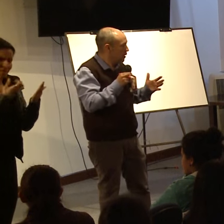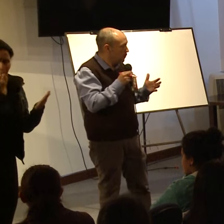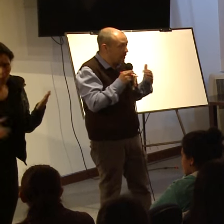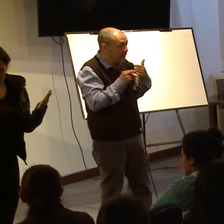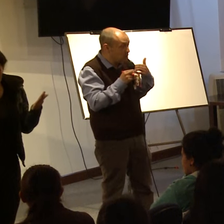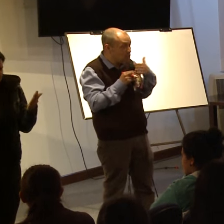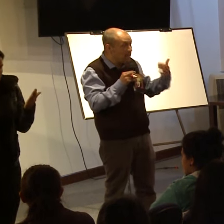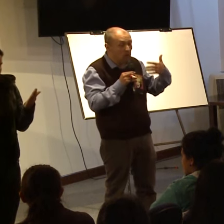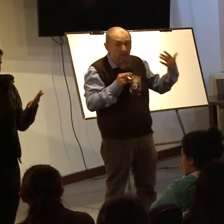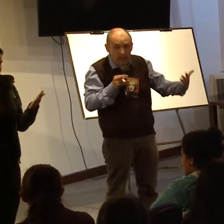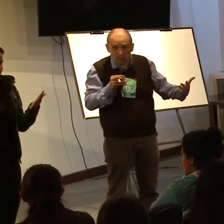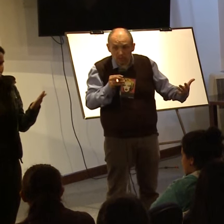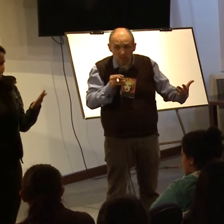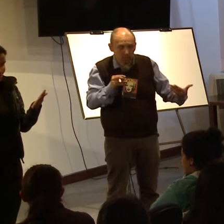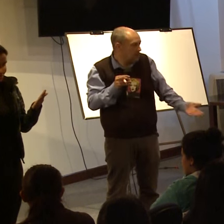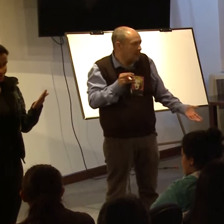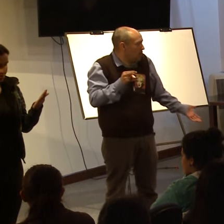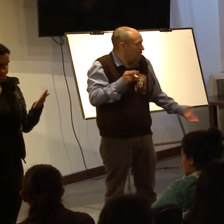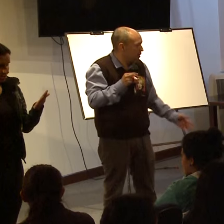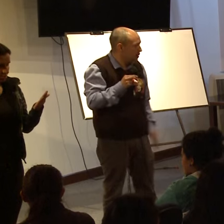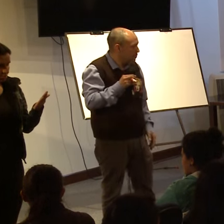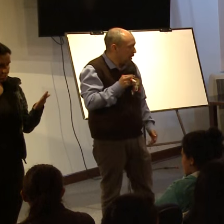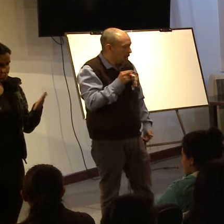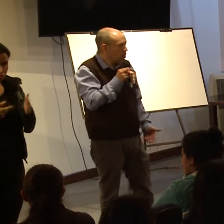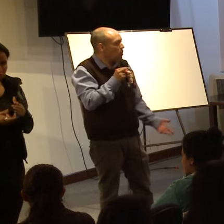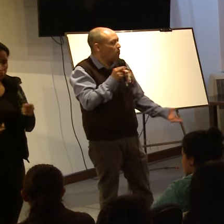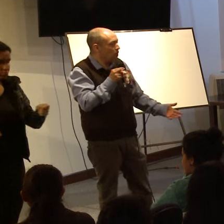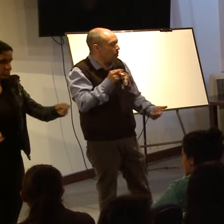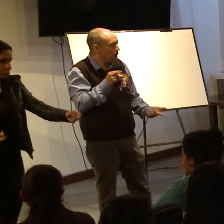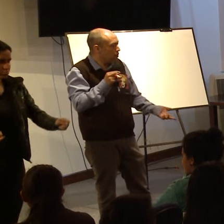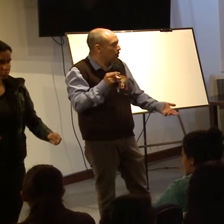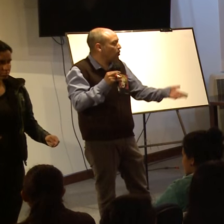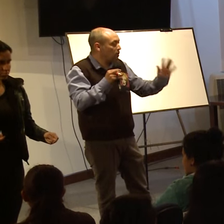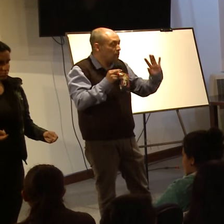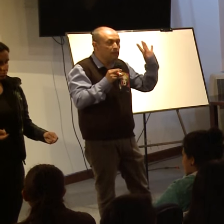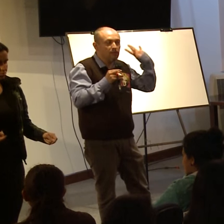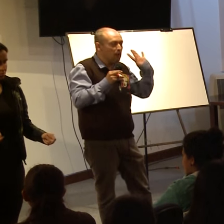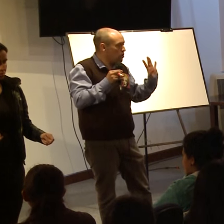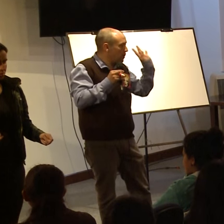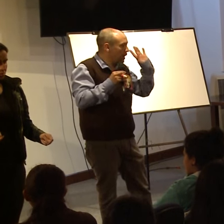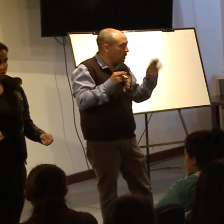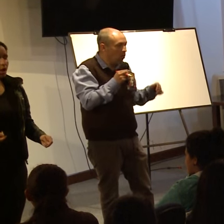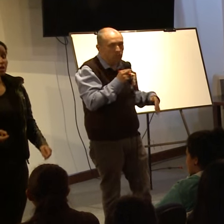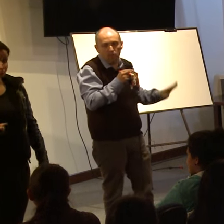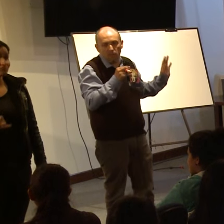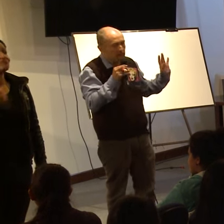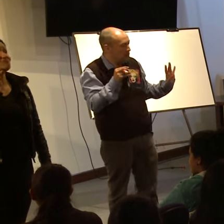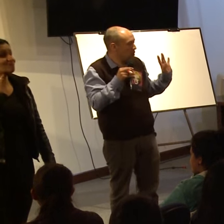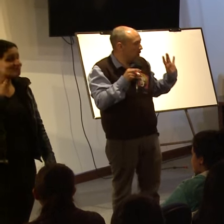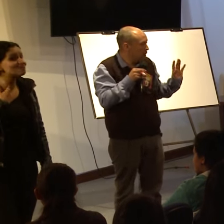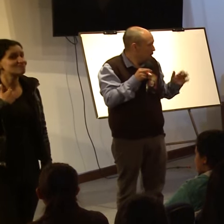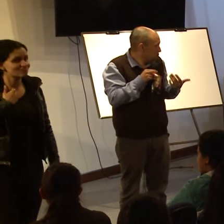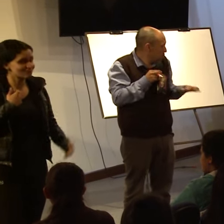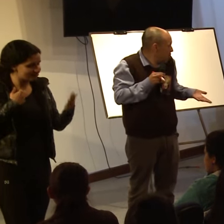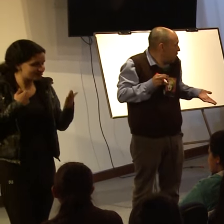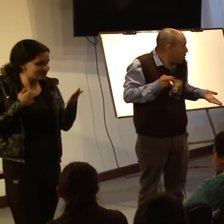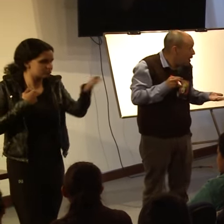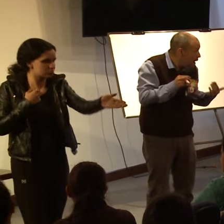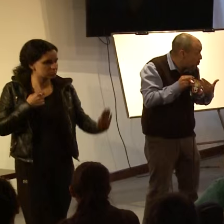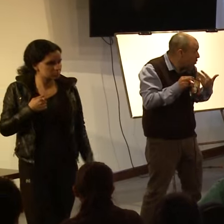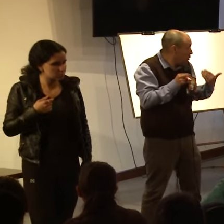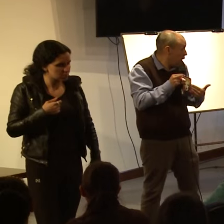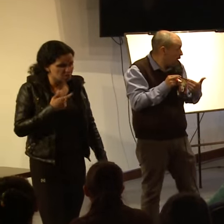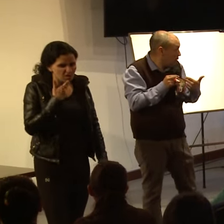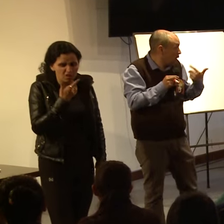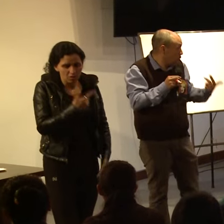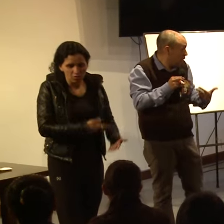no sé qué. Fíjate que si uno le devuelve eso a un niño, no le está diciendo nada. O sea, el niño, ¿cómo puede mejorar con algo que tú le dices, sí, sí me gusta, me encanta, o no, no, me parece horrible? Pues uno no le dijo